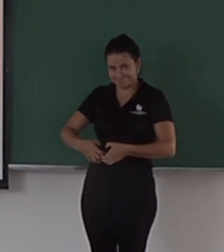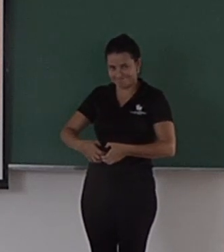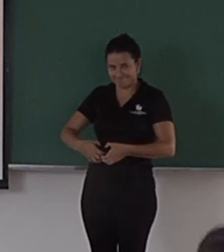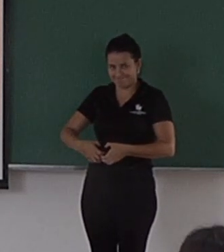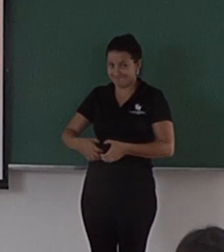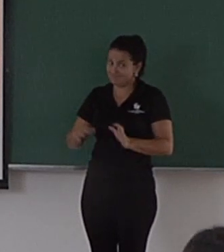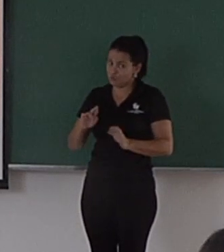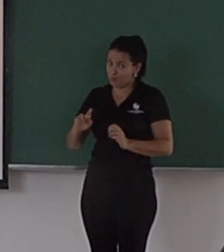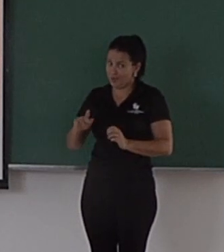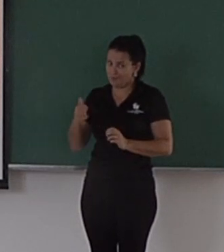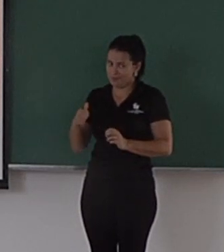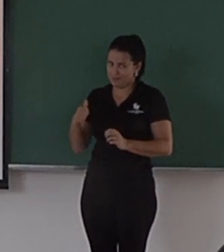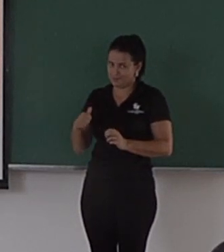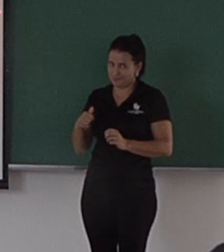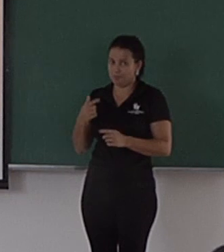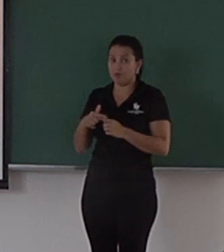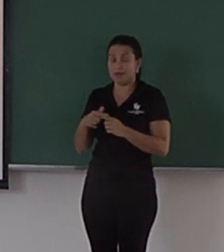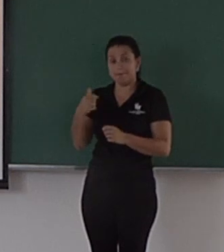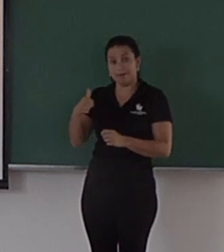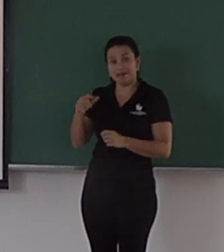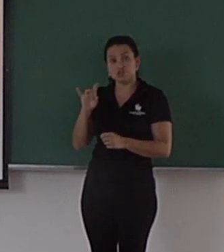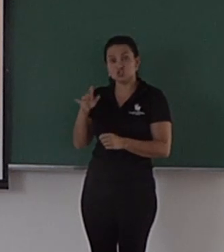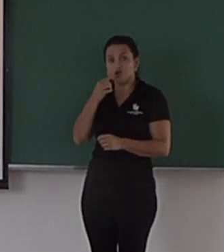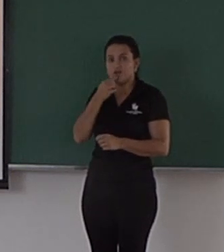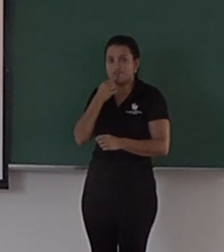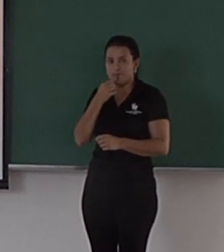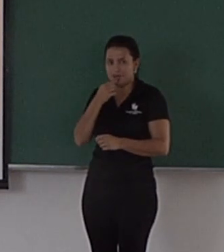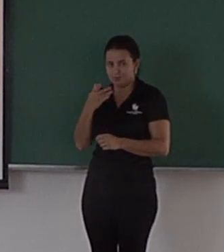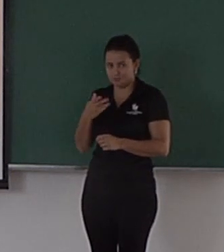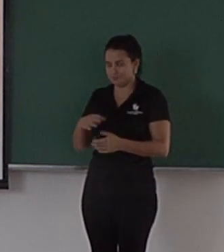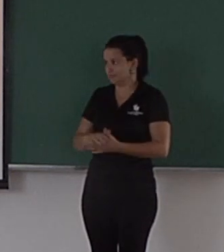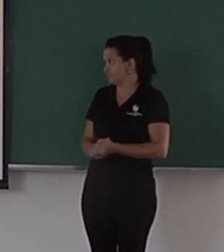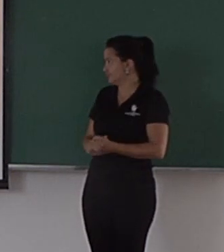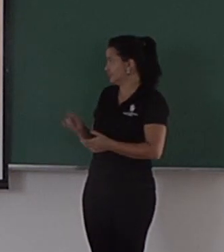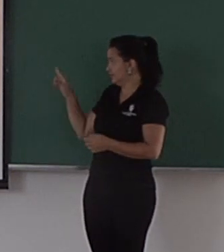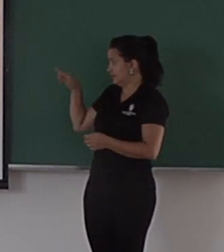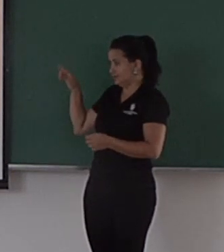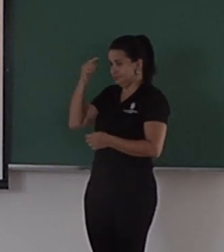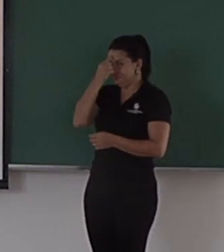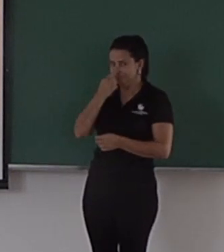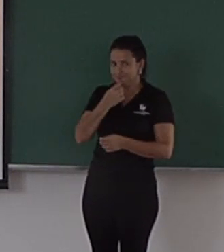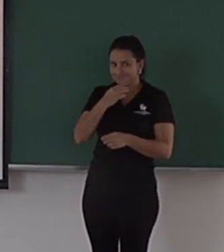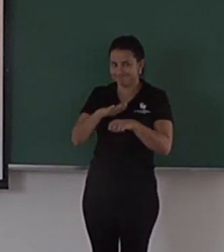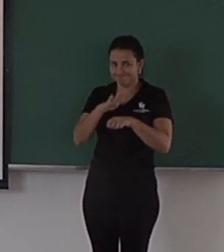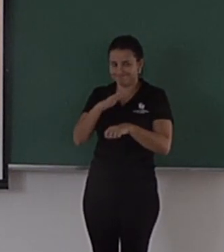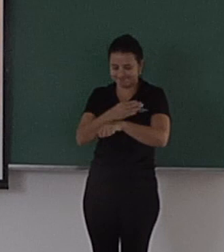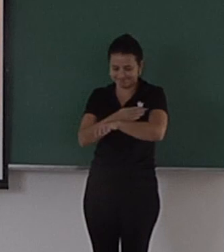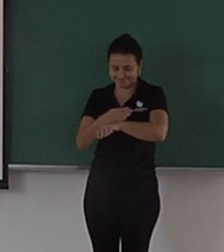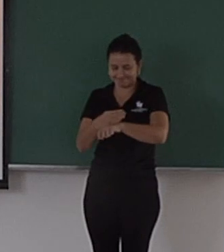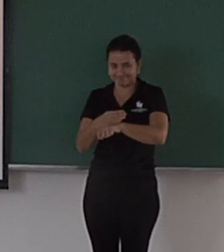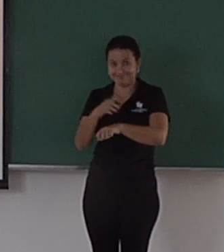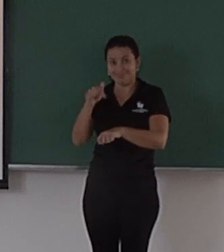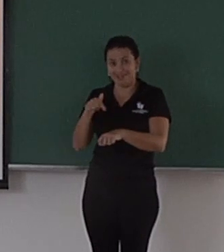Primeiro grau fica só vermelho, né? E o aspecto está mais esbranquiçado. Então, isso aqui é uma